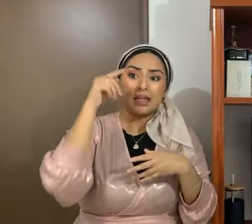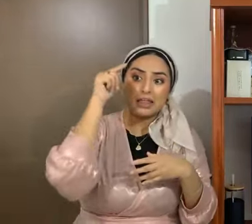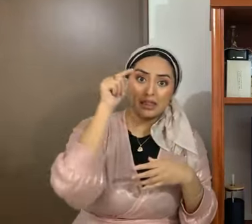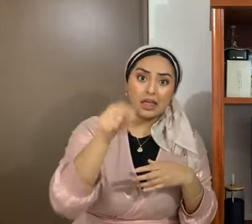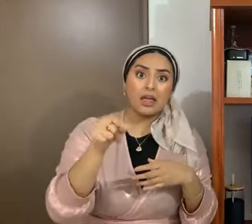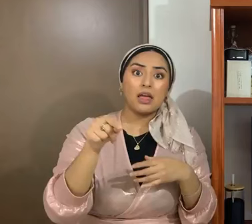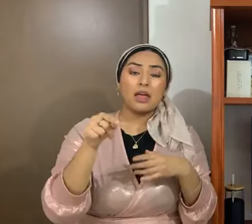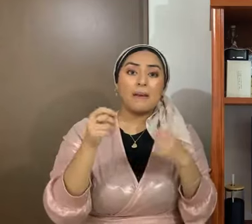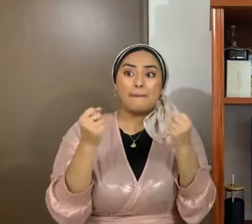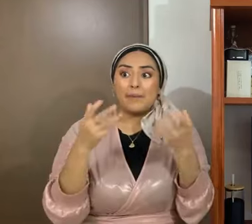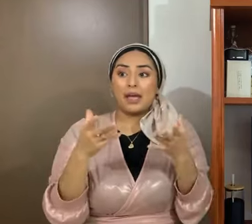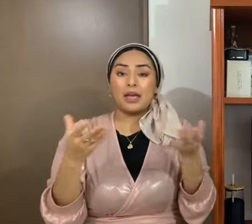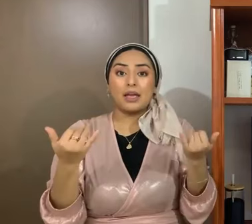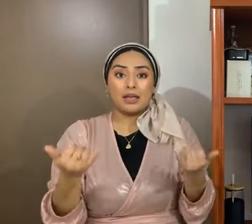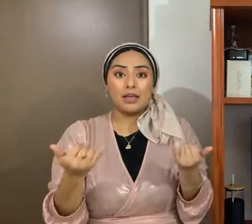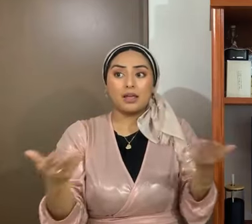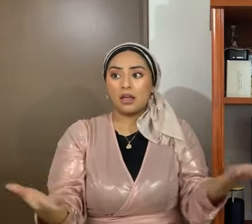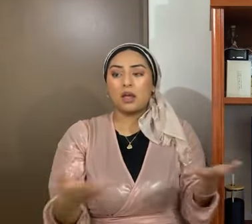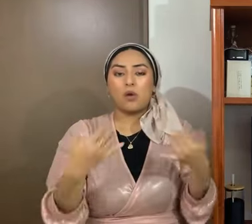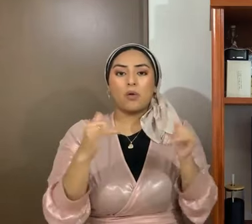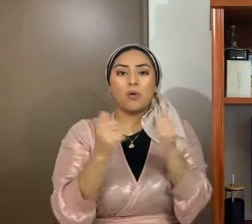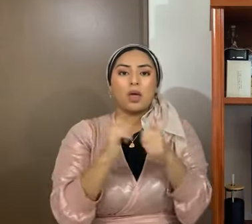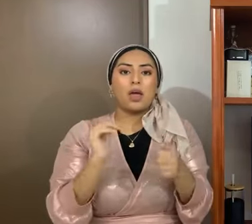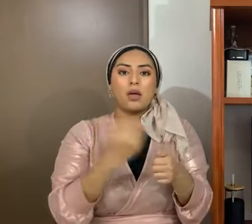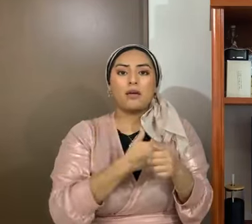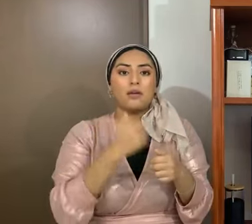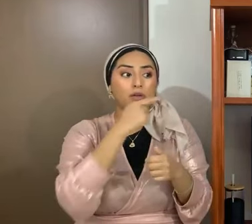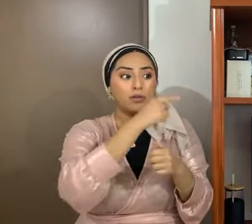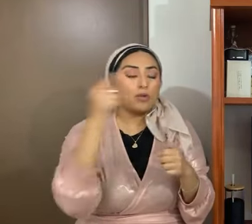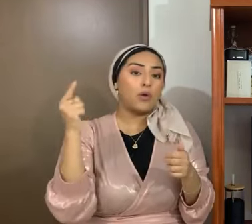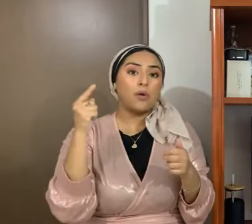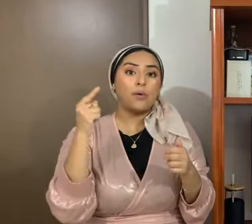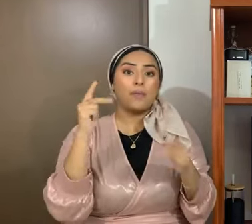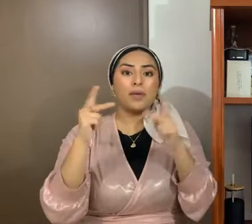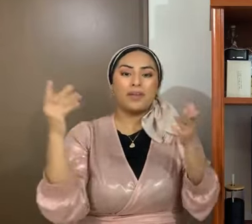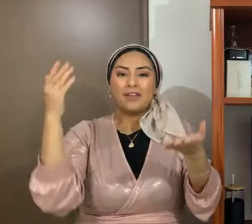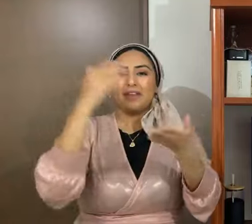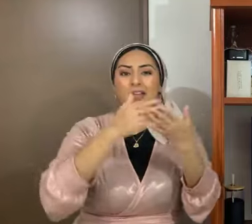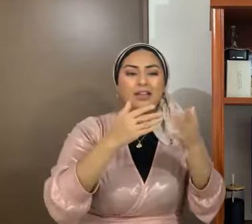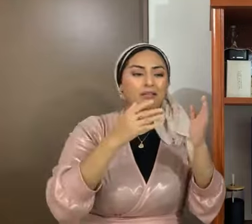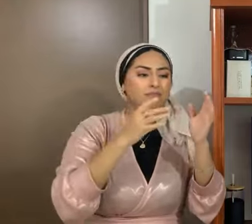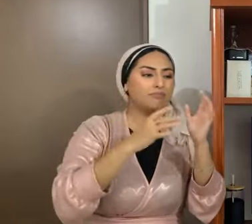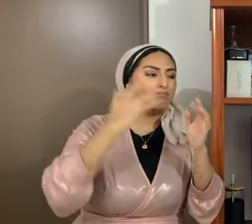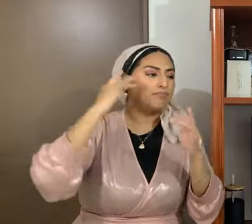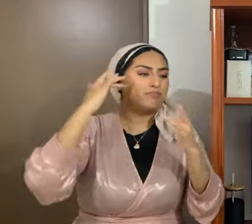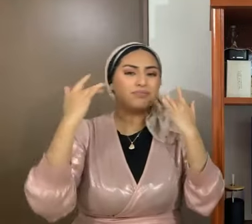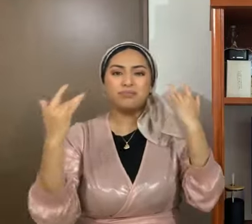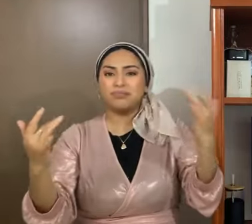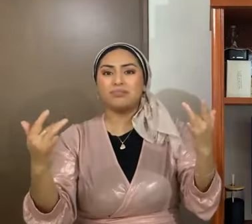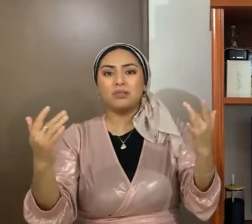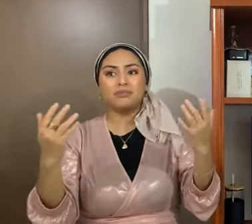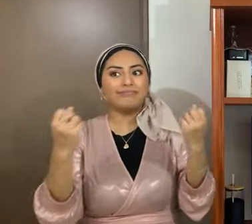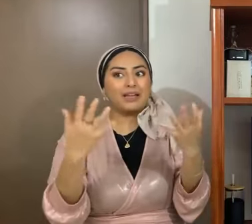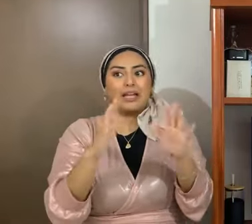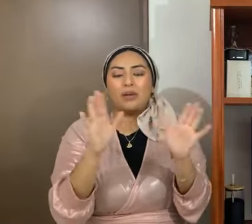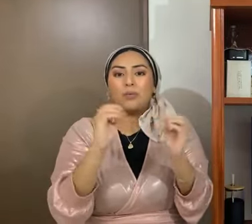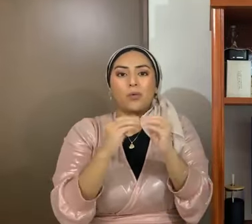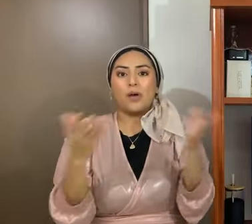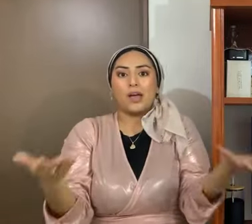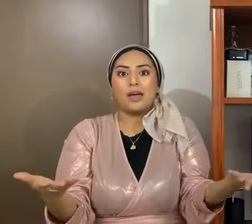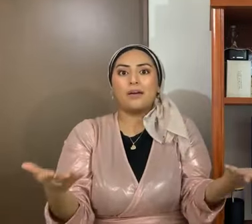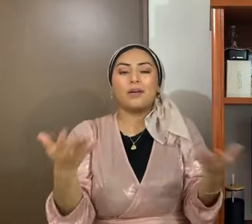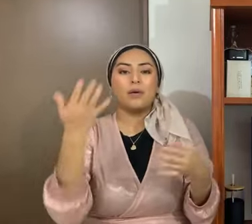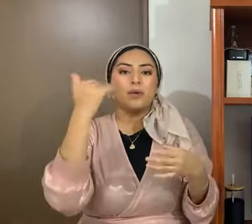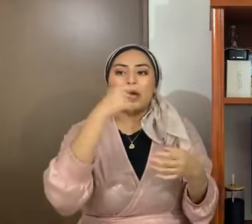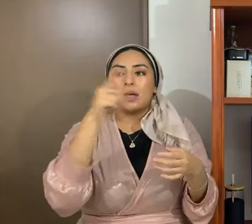son muchos de los que hoy están aquí todavía con nosotros. Y todos aquellos que llegaban con joyas y con adornos, muchos ya no están. ¿Por qué?